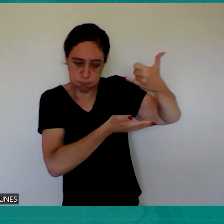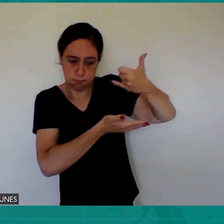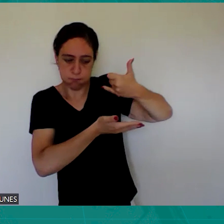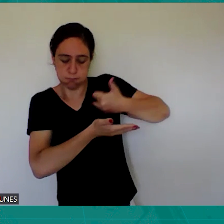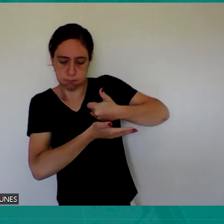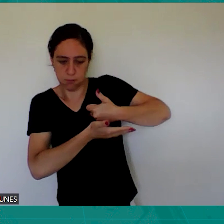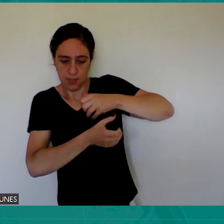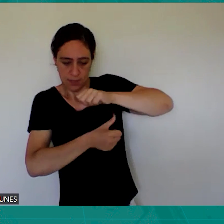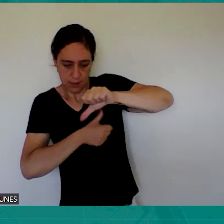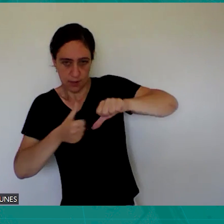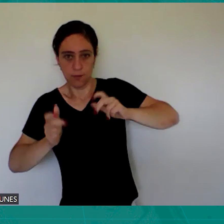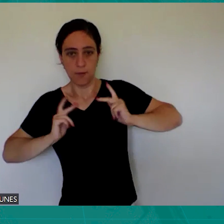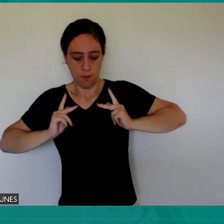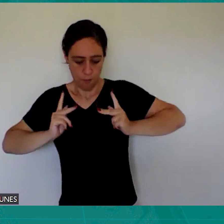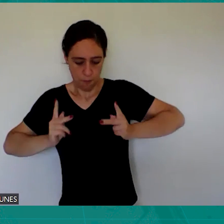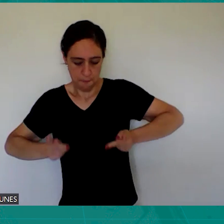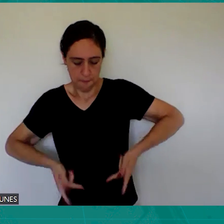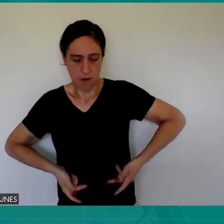e de verdade.